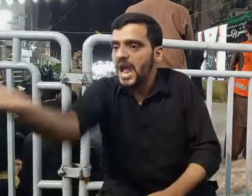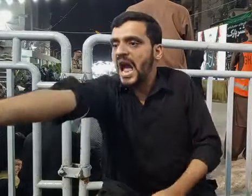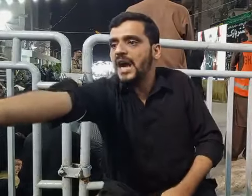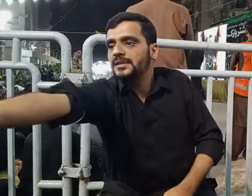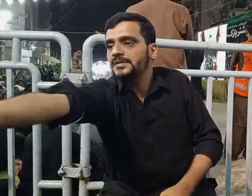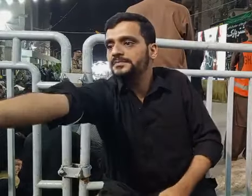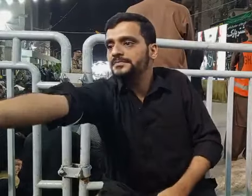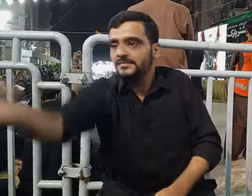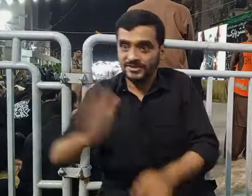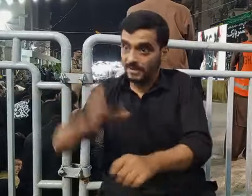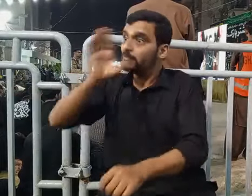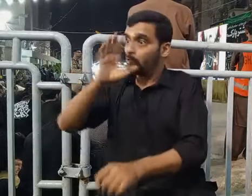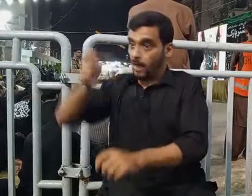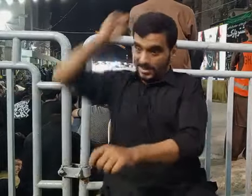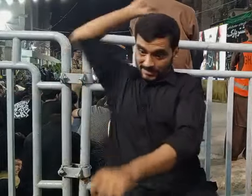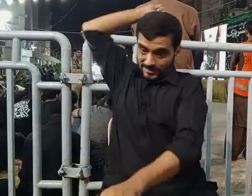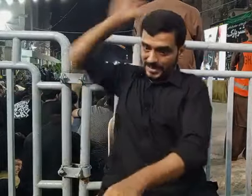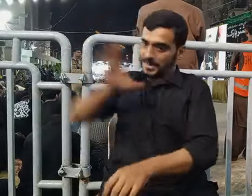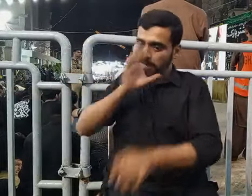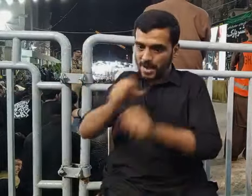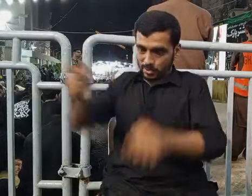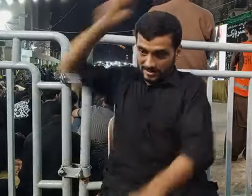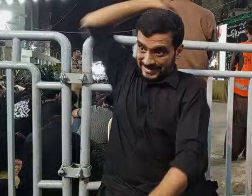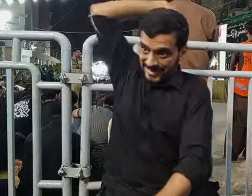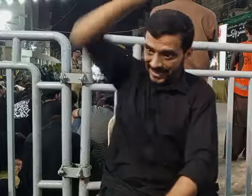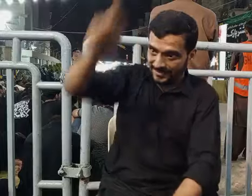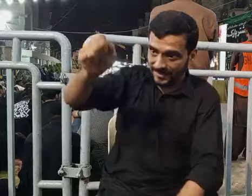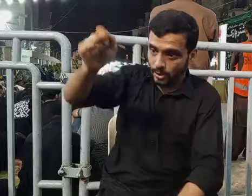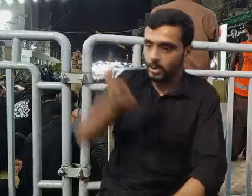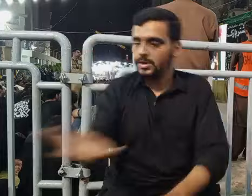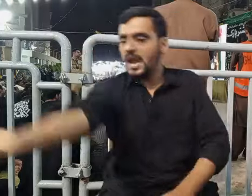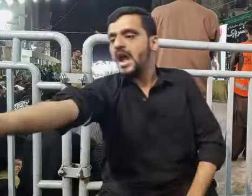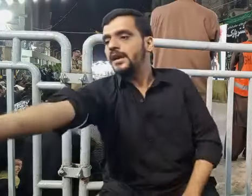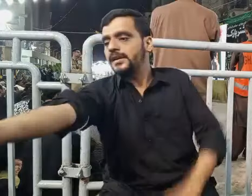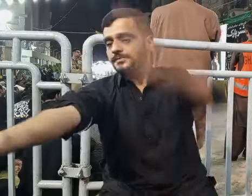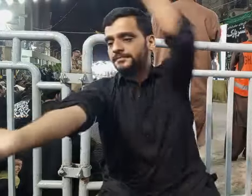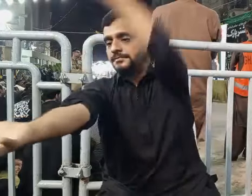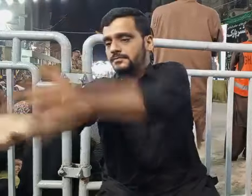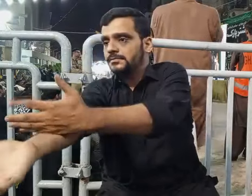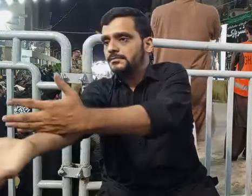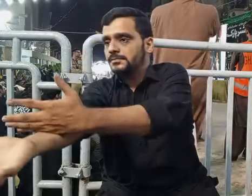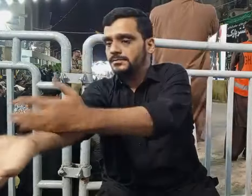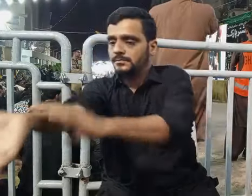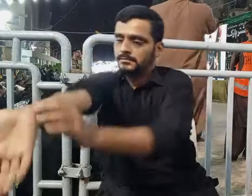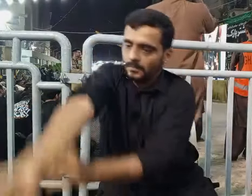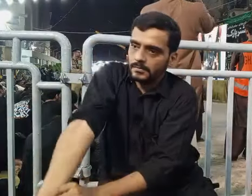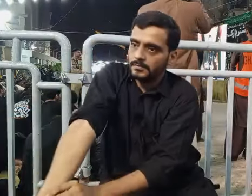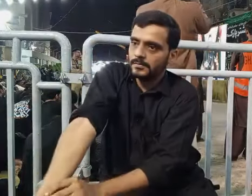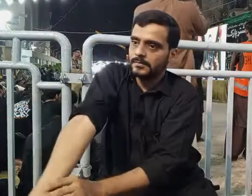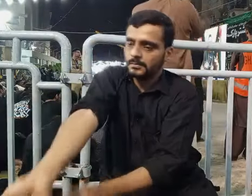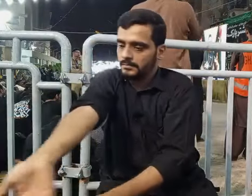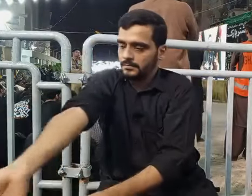عبداللہ ابن حسن کے ہاتھ کٹے، جل سے لٹک گئے، بچہ چچا کے گود میں آ گیا،